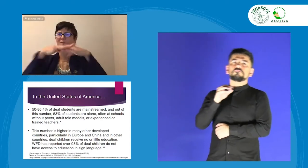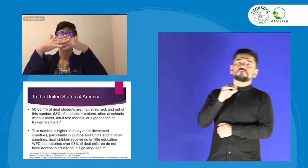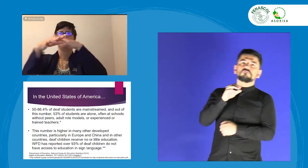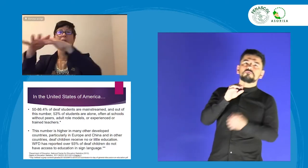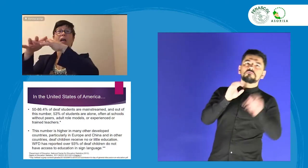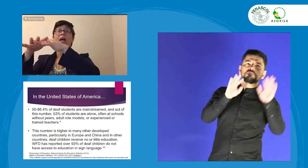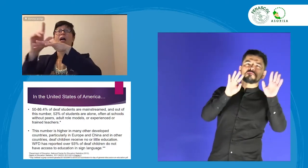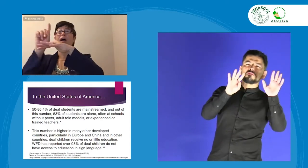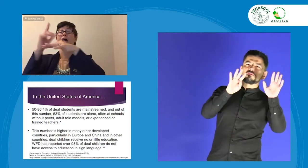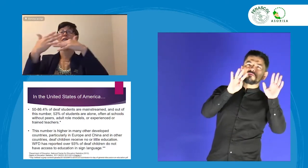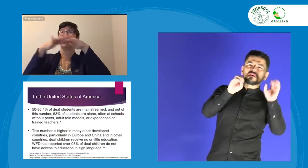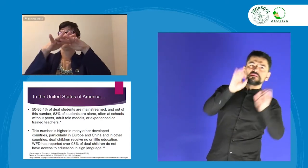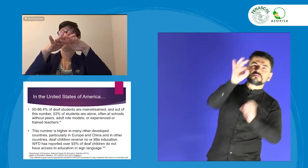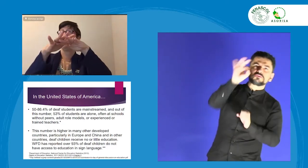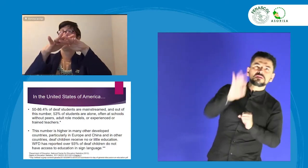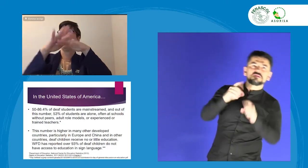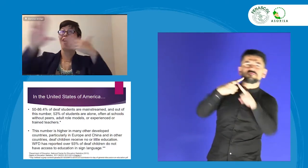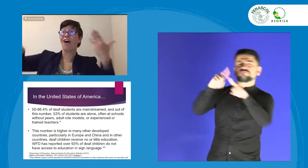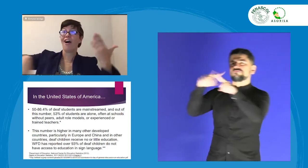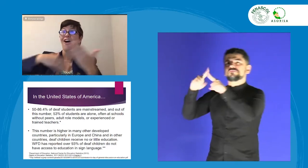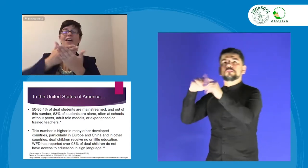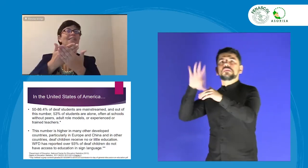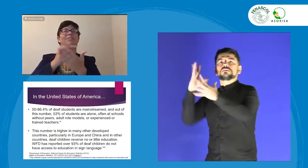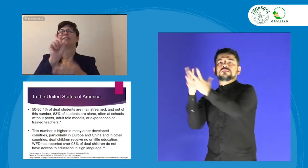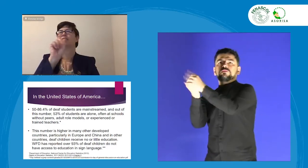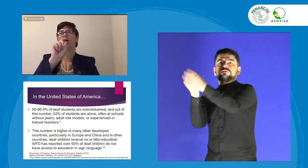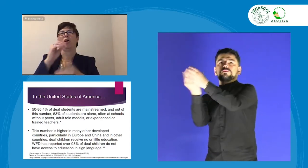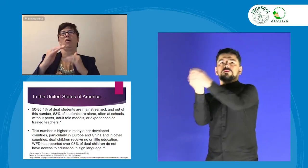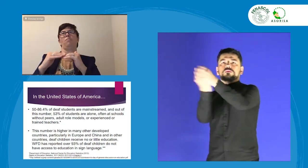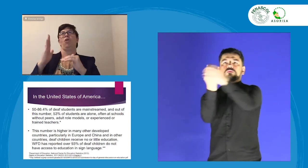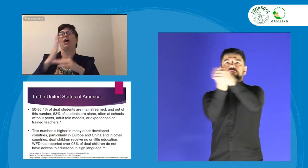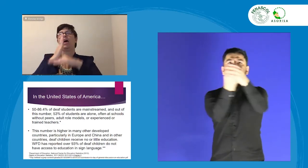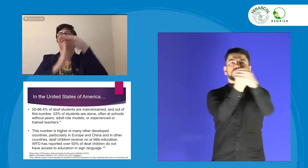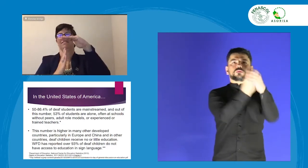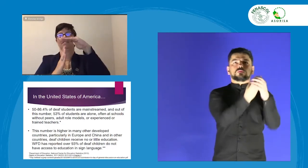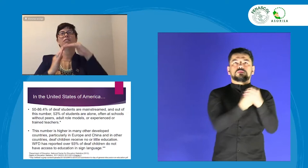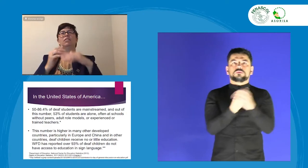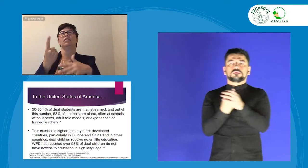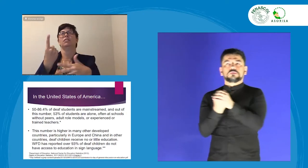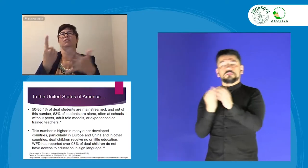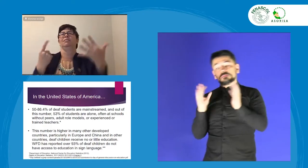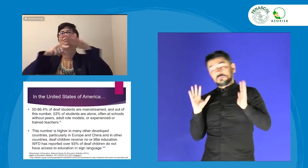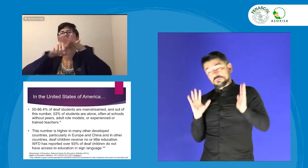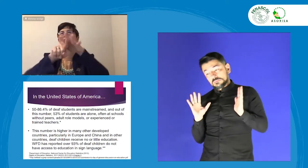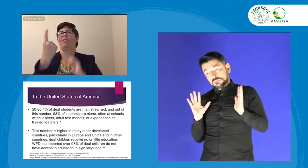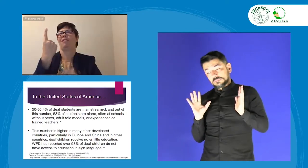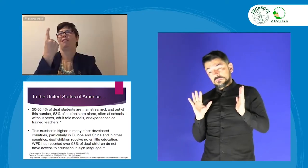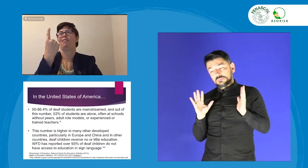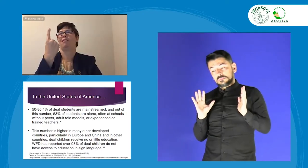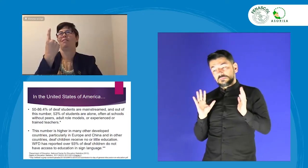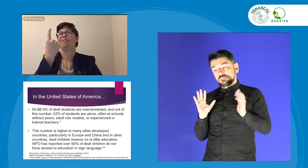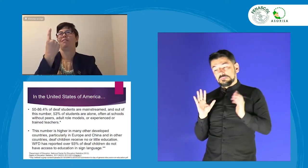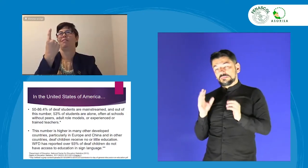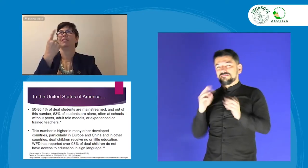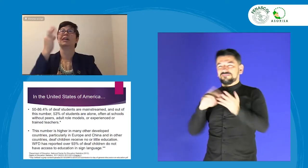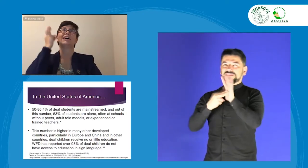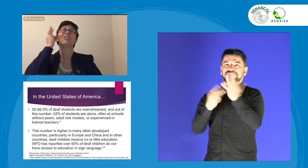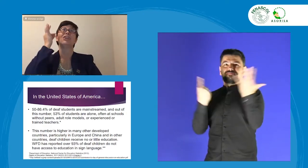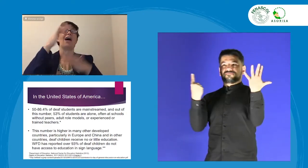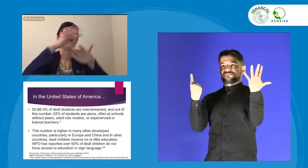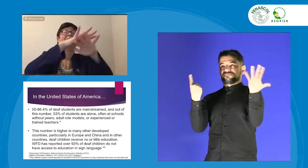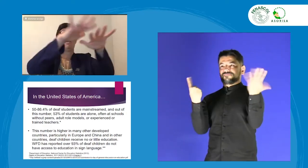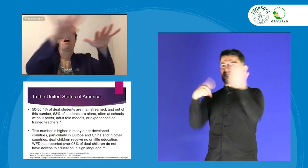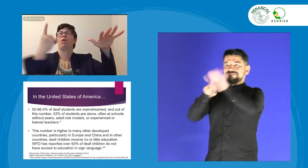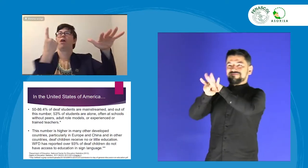50.86% y un 53% de los estudiantes sordos, pues ahí encontramos la mitad, pues están